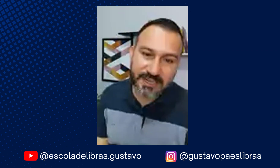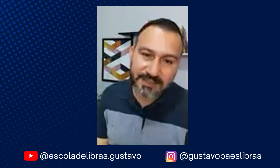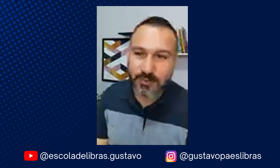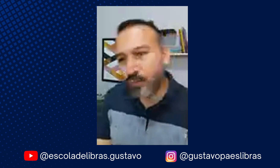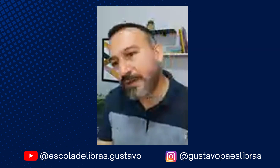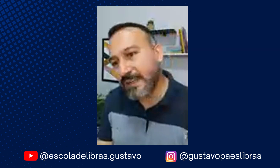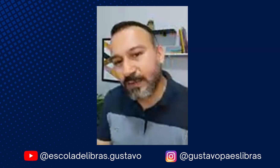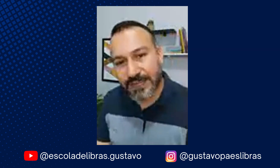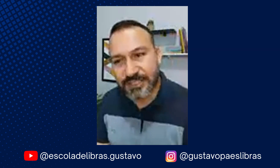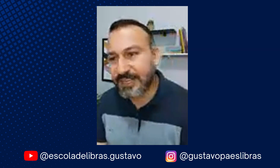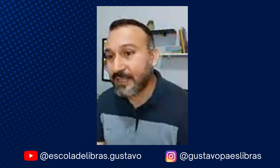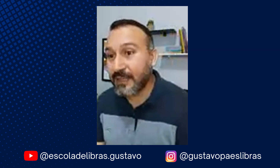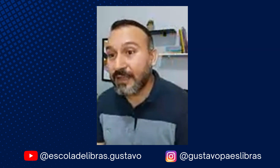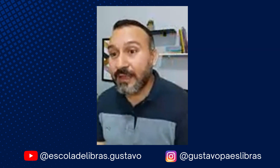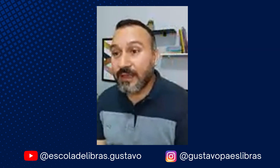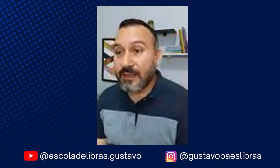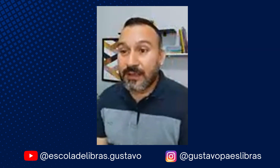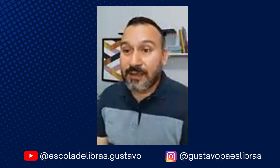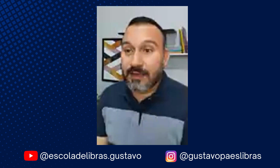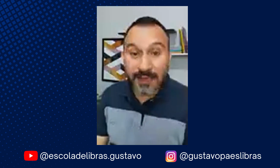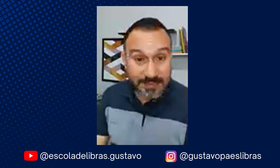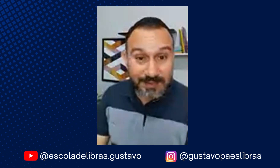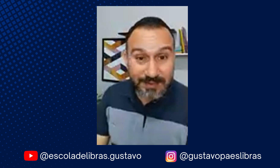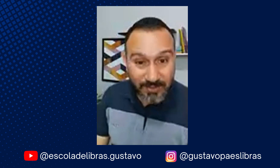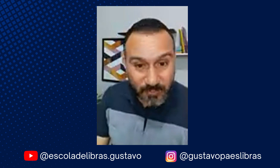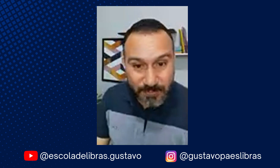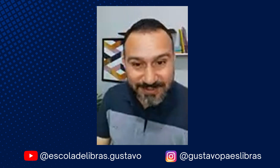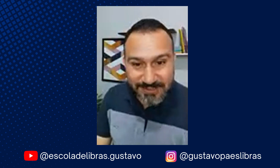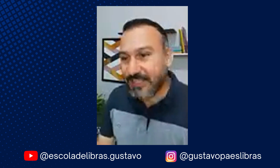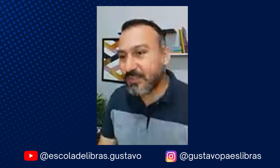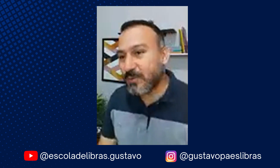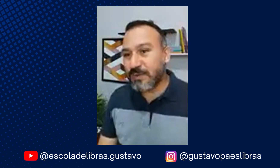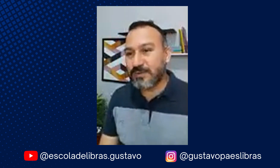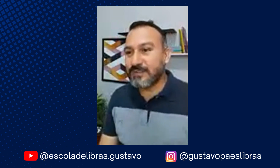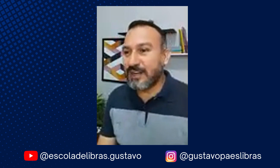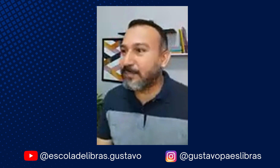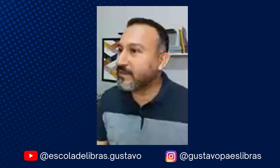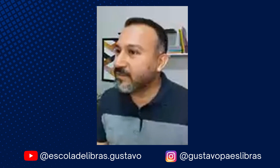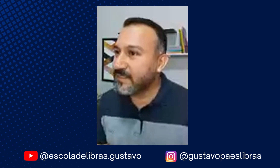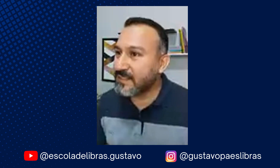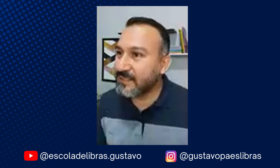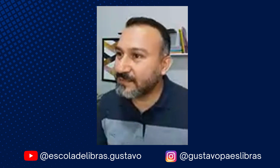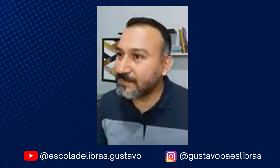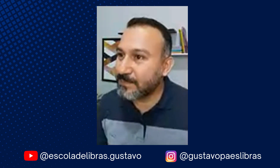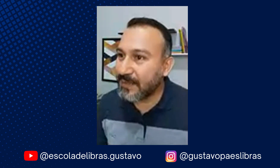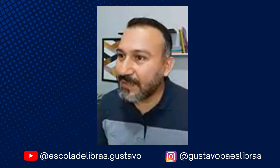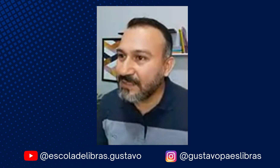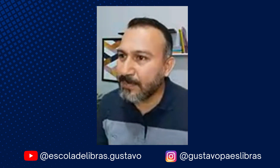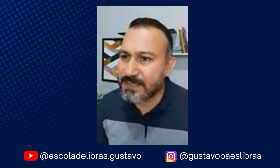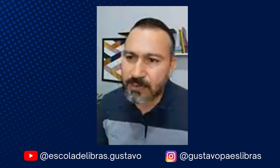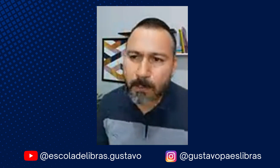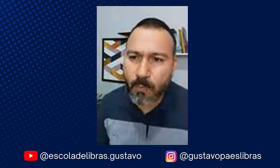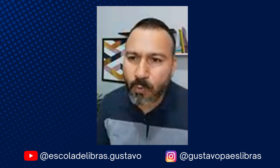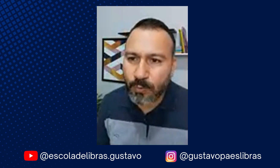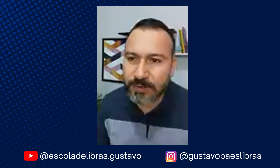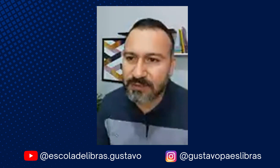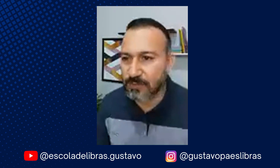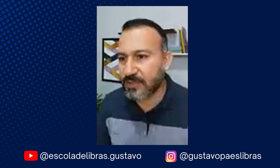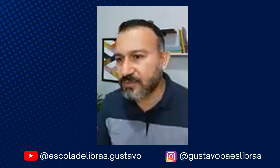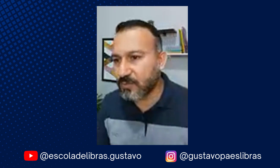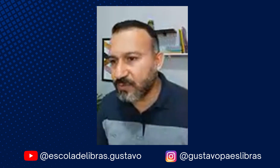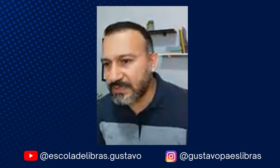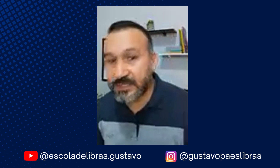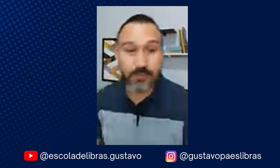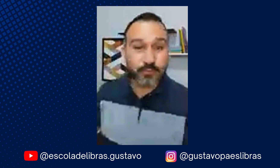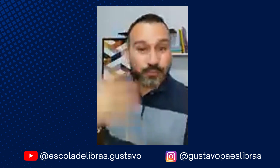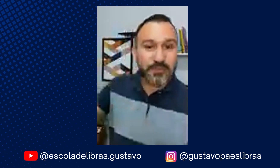seja direta ou a que não é direta. Essa é uma dica que eu posso dar para você. Beleza? Mas são muitas